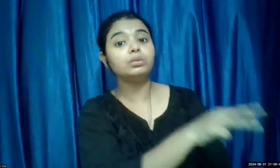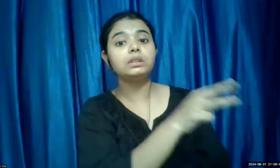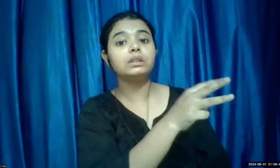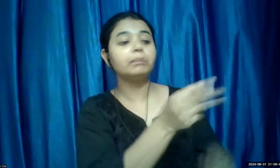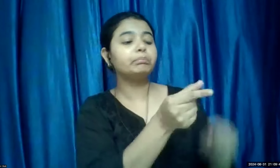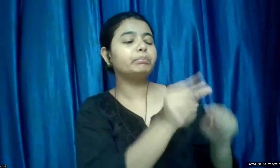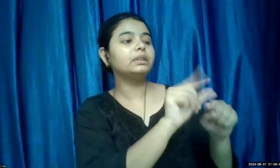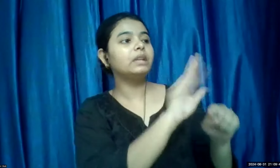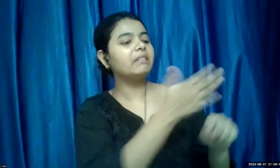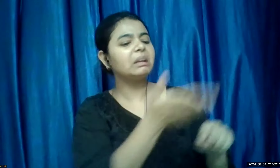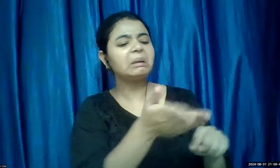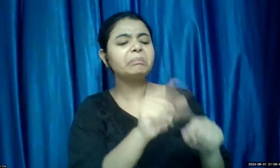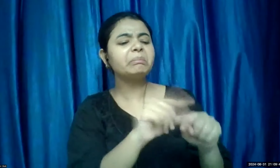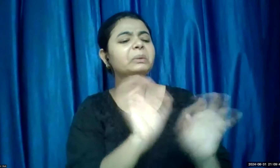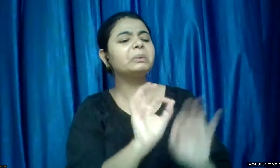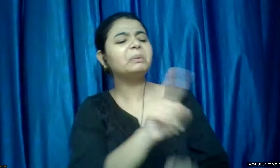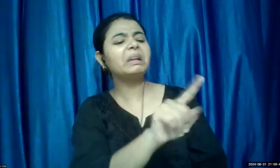सिर्फ 1 लाख रुपये का।